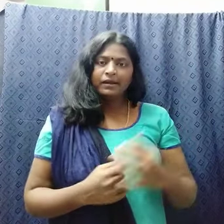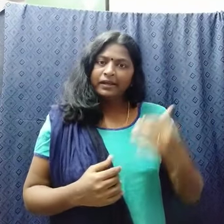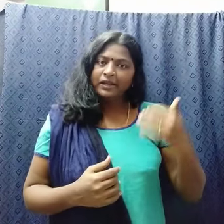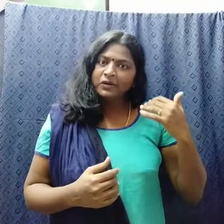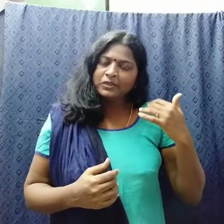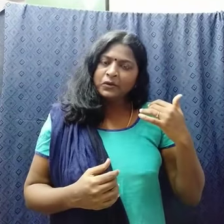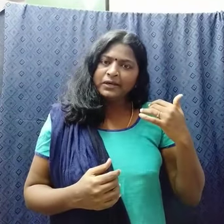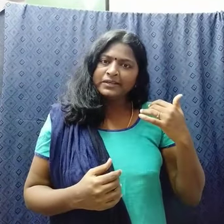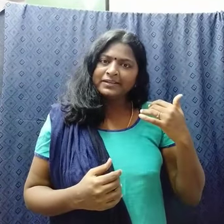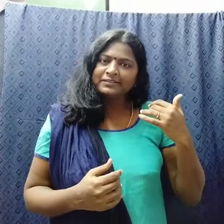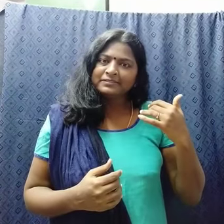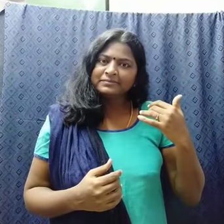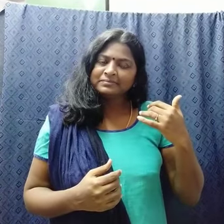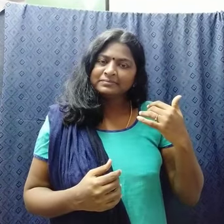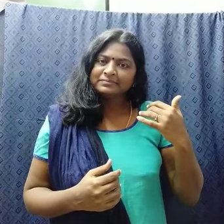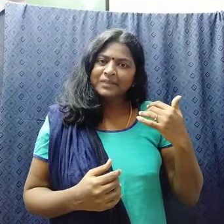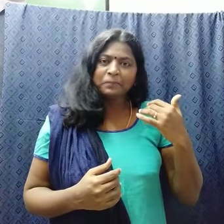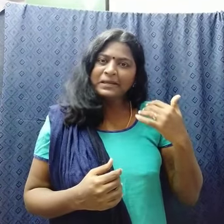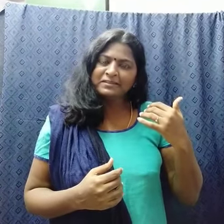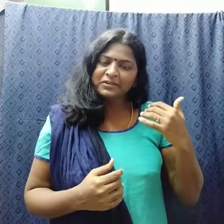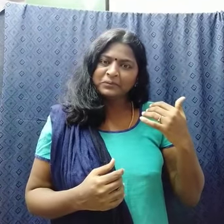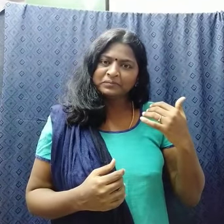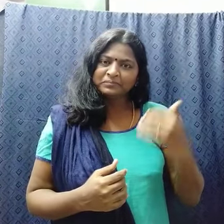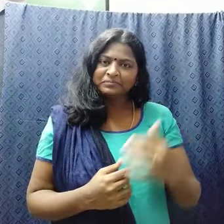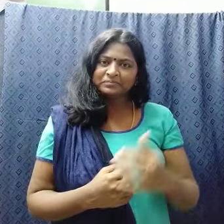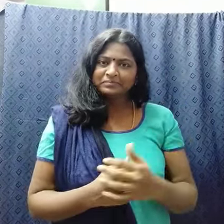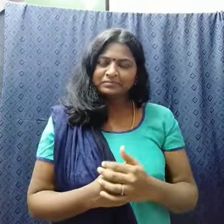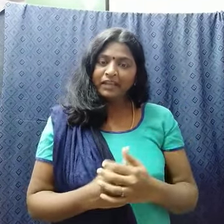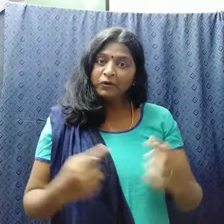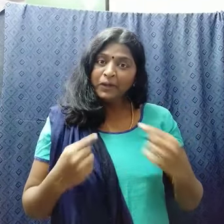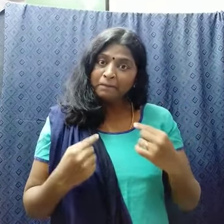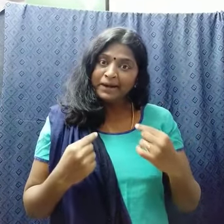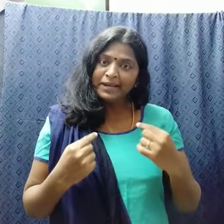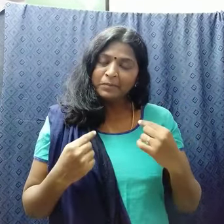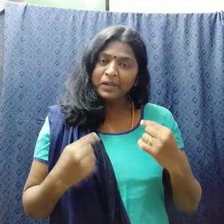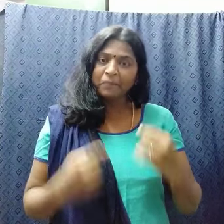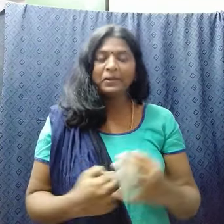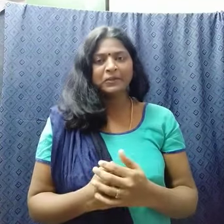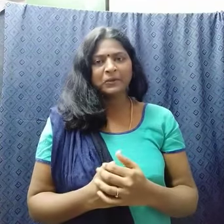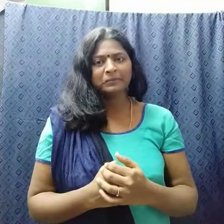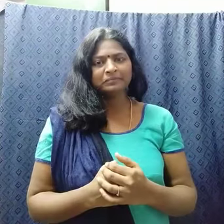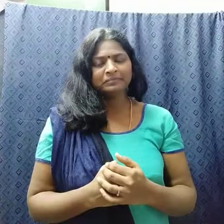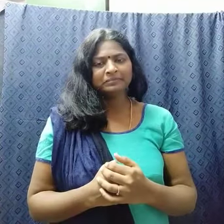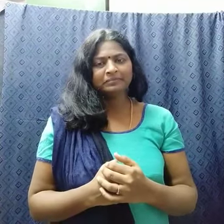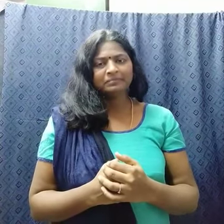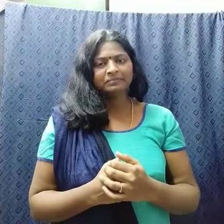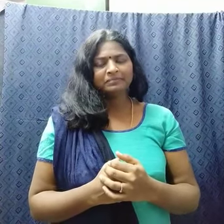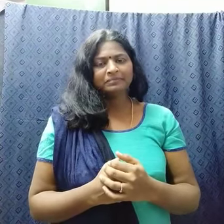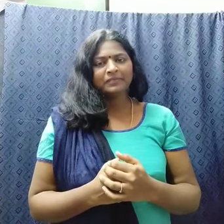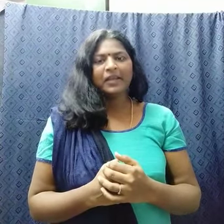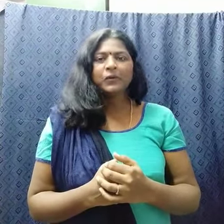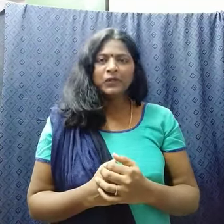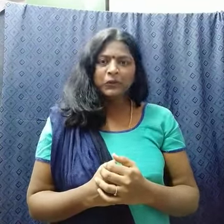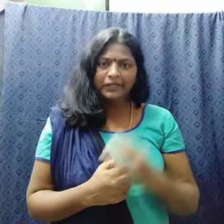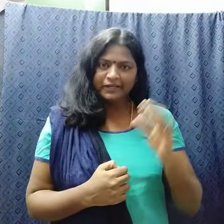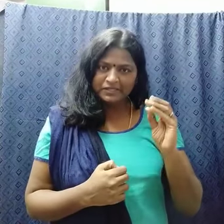என்னுடைய தோழி எப்படி இருந்திருக்கும், அவளுடைய மனநிலைமை எப்படி இருந்திருக்கும்? என்னுடைய தோழிக்கு 5 வயசுல